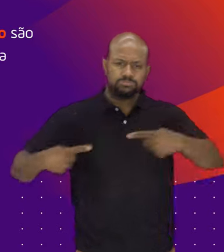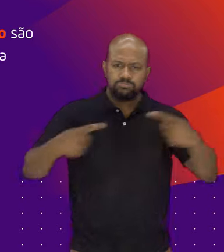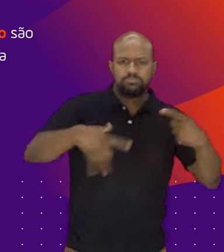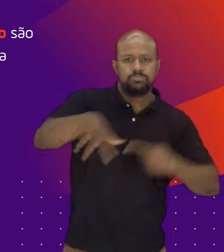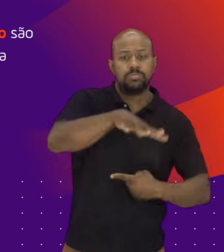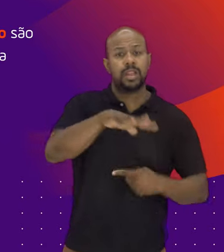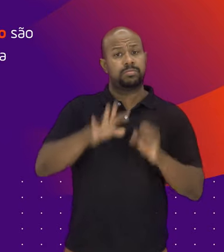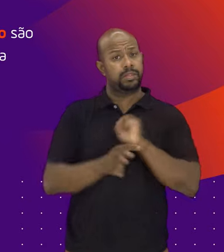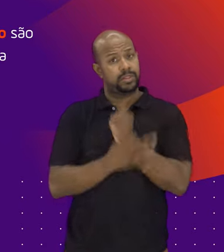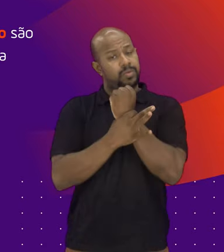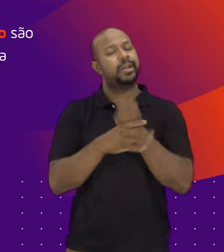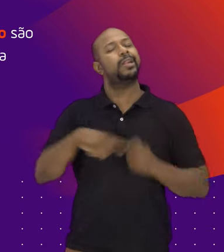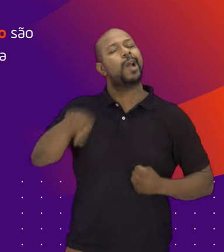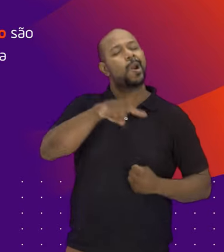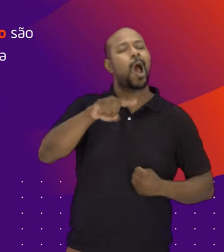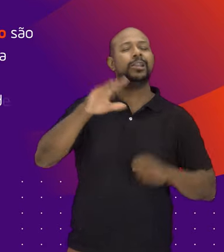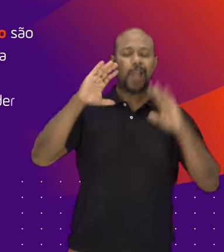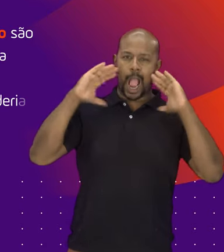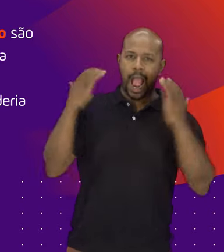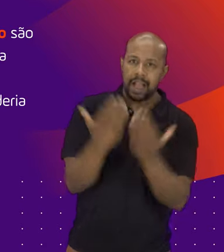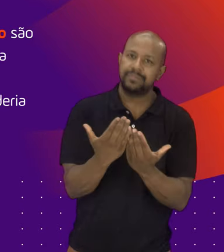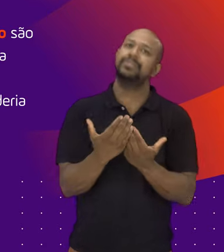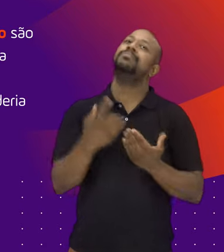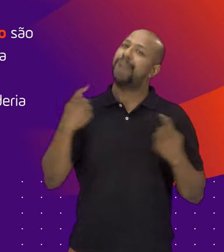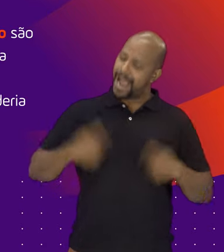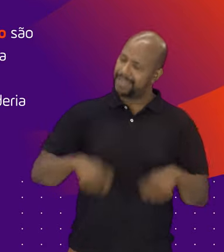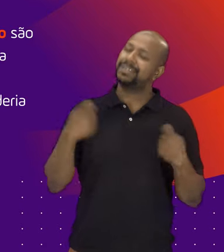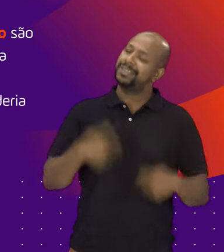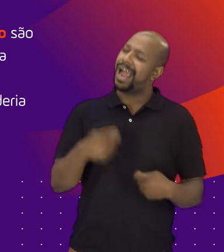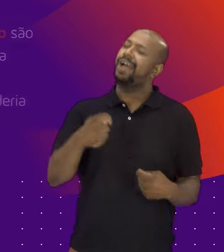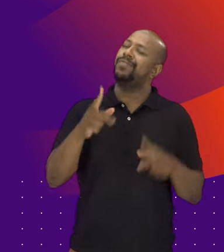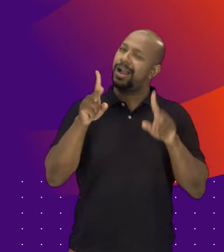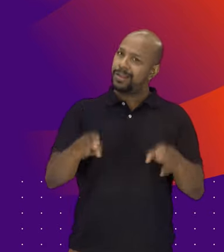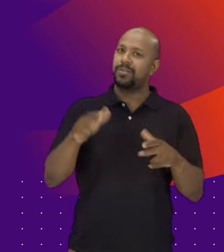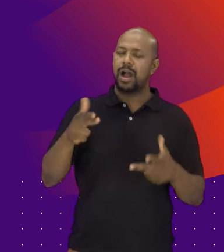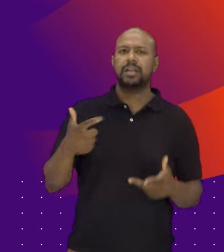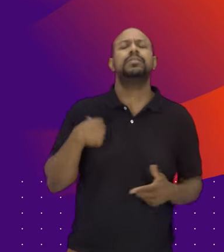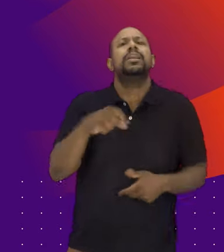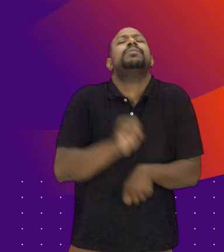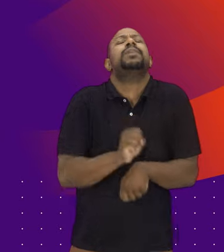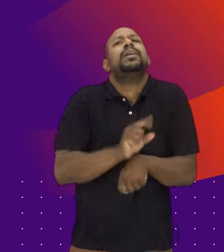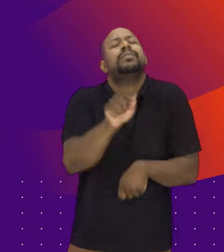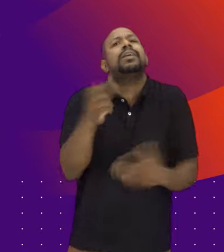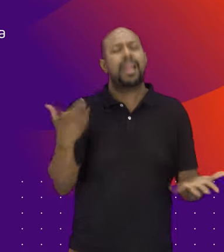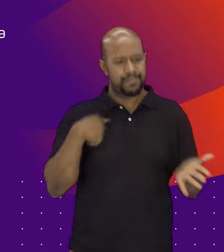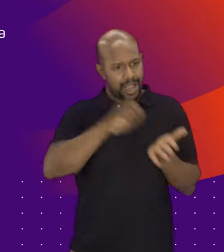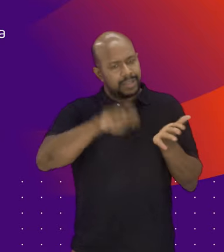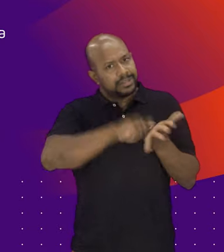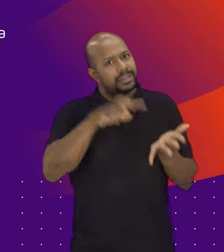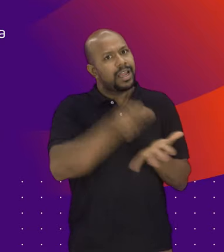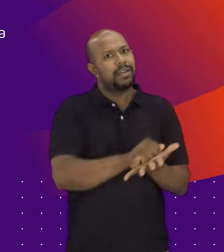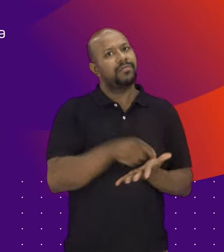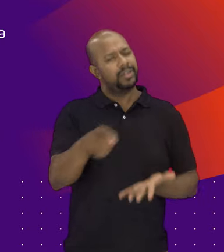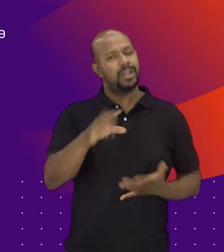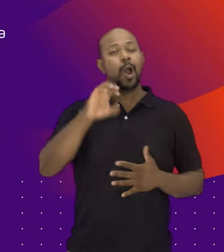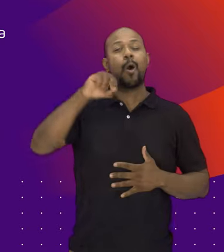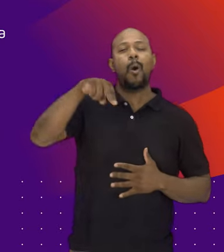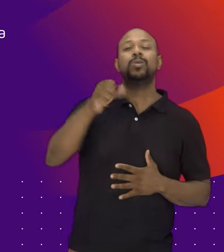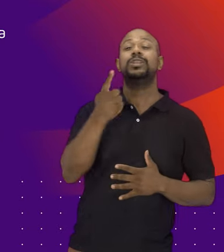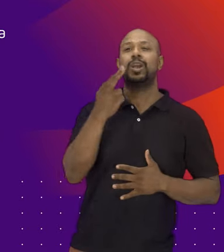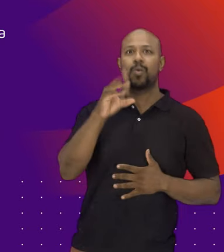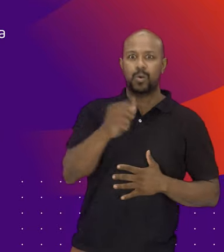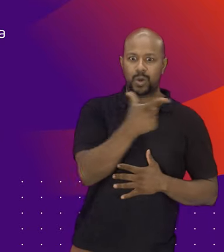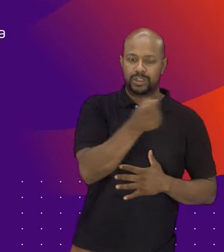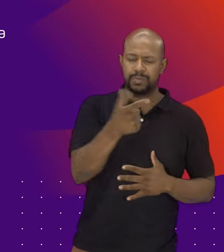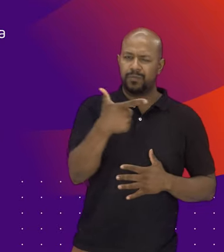mercado segurador e na Conseguro não poderia ser diferente. Está esperando o que para se inscrever? Conseguro